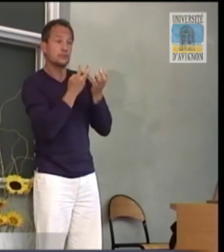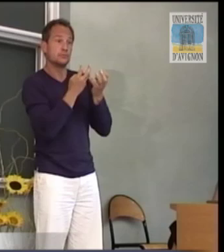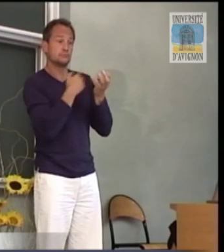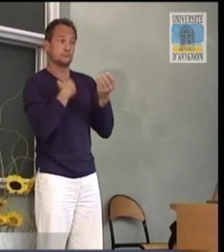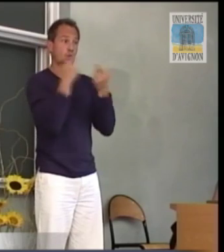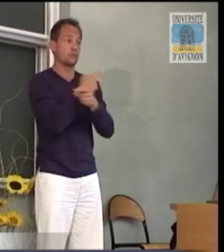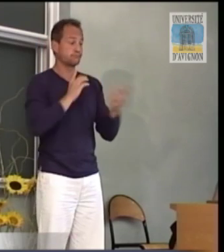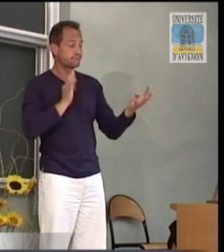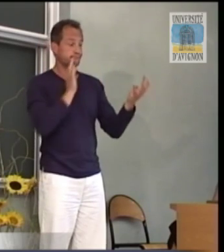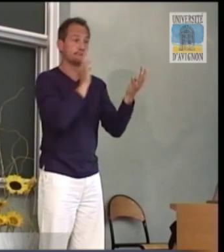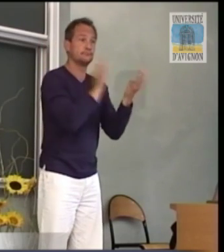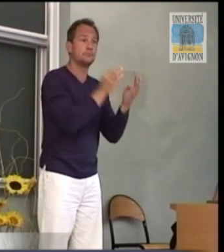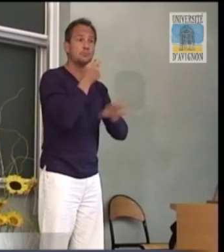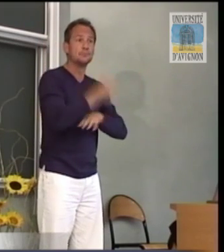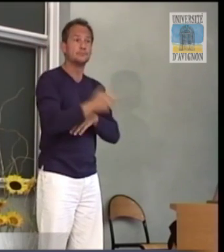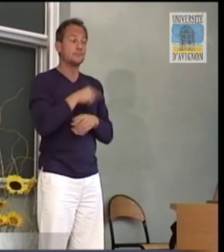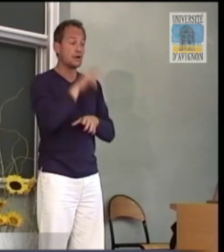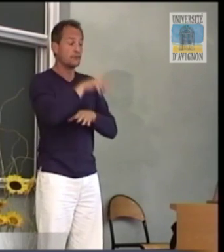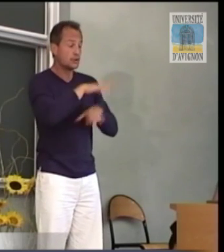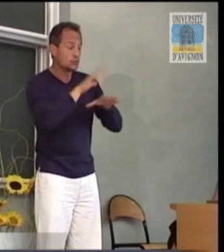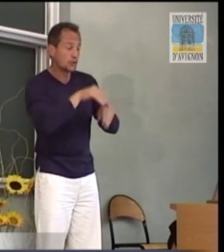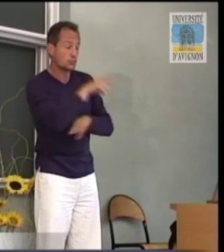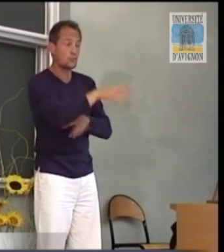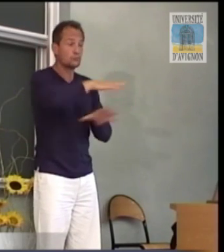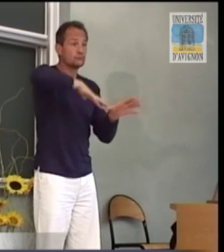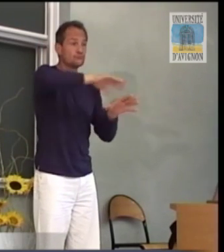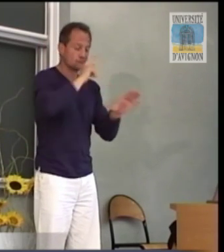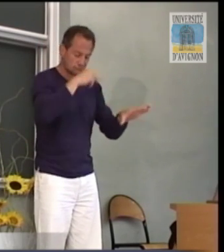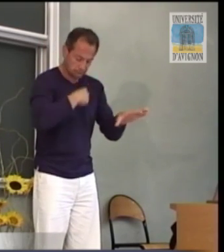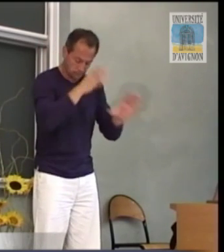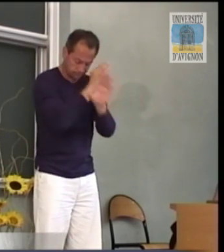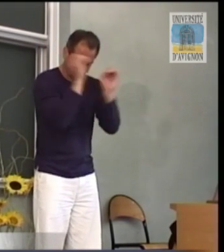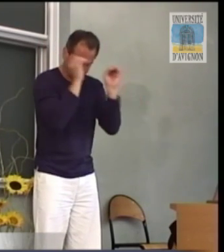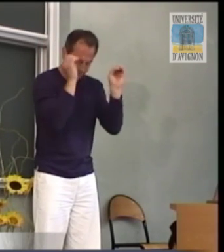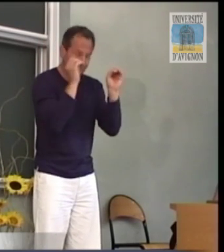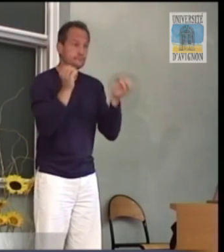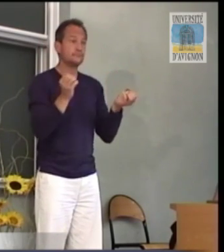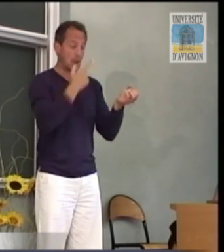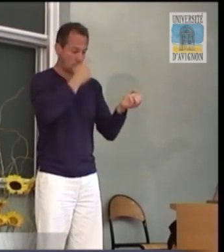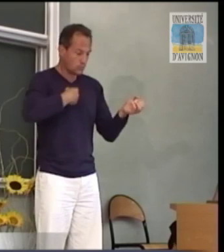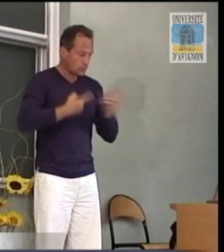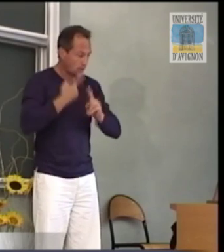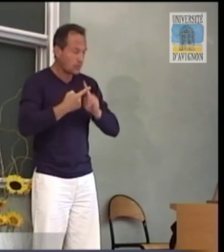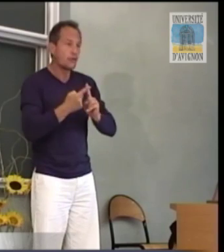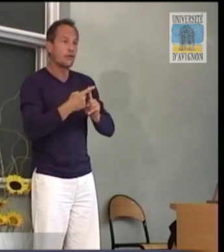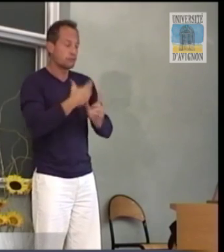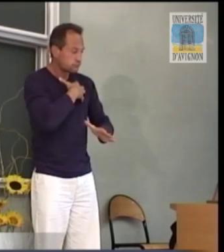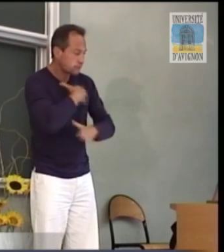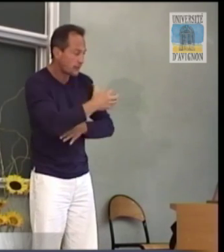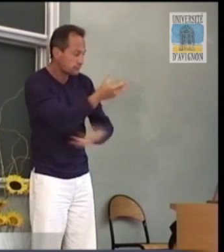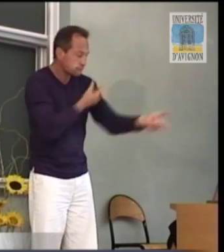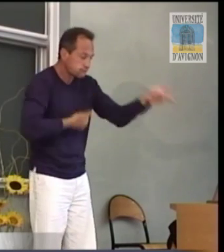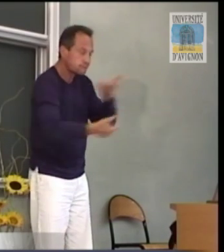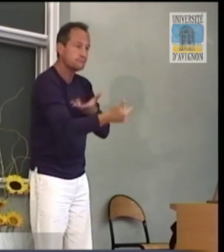richesse, tout de leur potentiel, tout de leur singularité, et pour nous, c'est essentiel. Et on s'en rend compte d'ailleurs dans